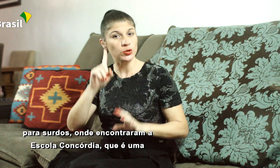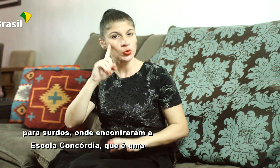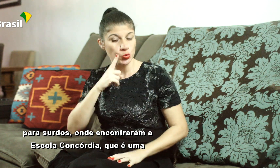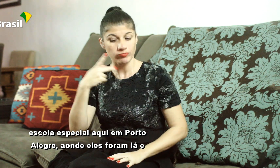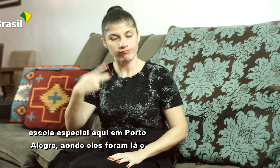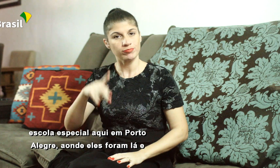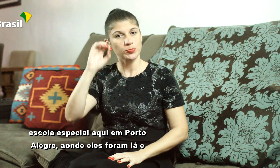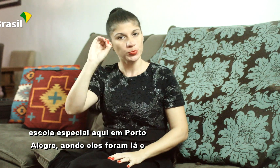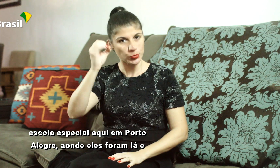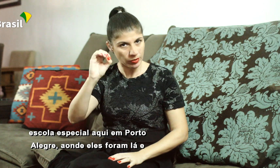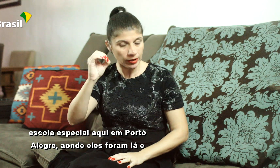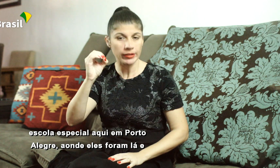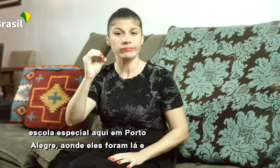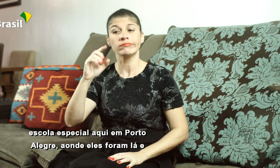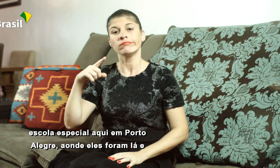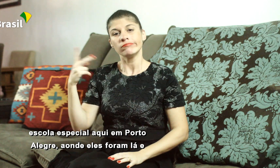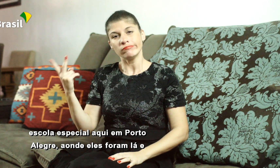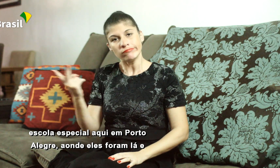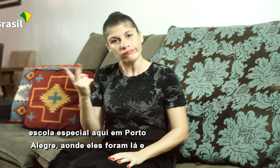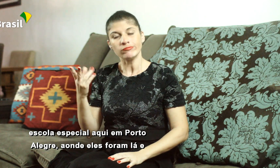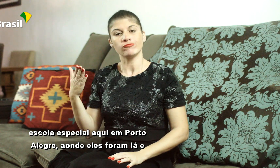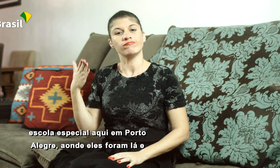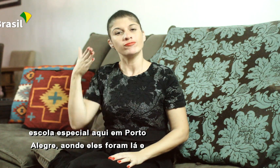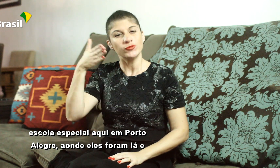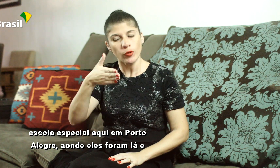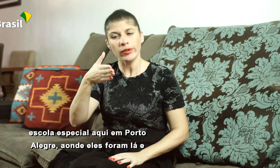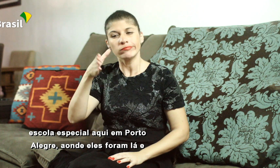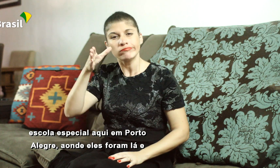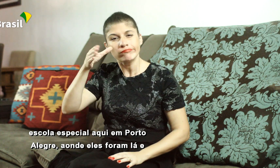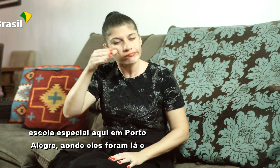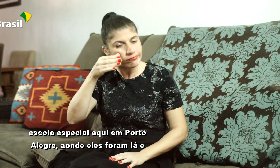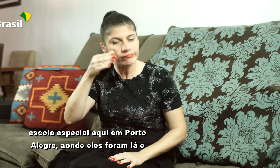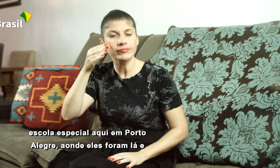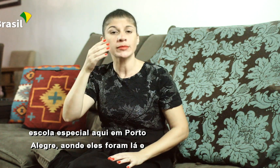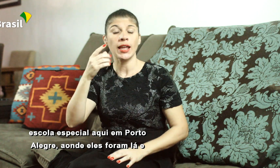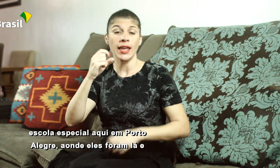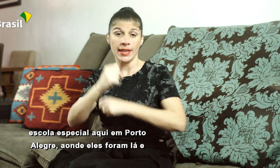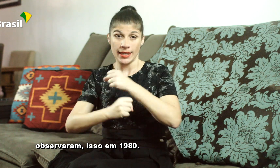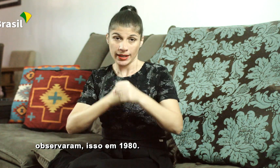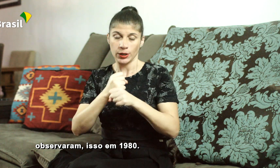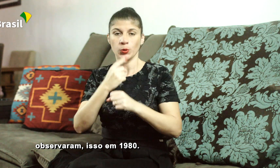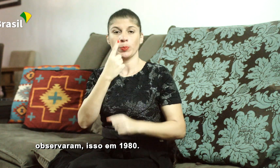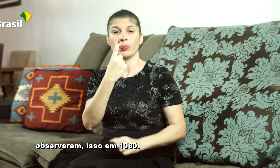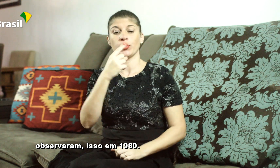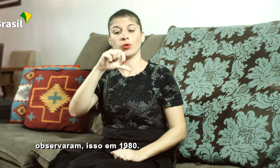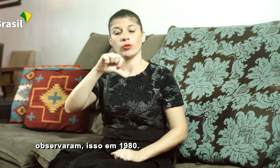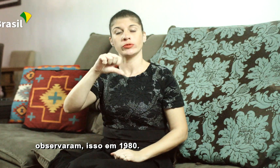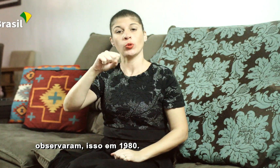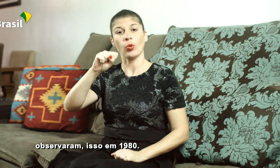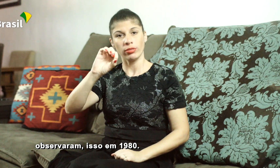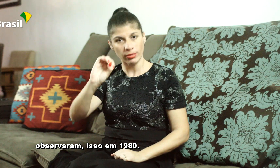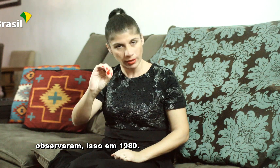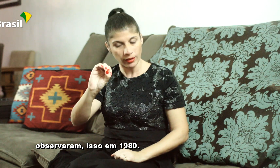que é uma escola especial aqui em Porto Alegre, onde eles foram lá e observaram, né? Isso